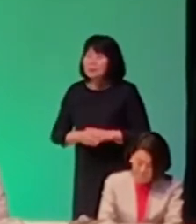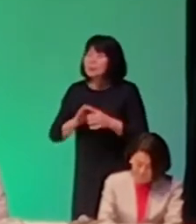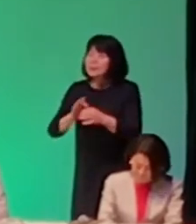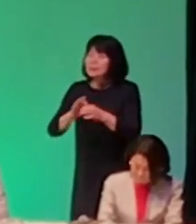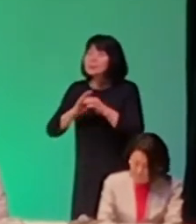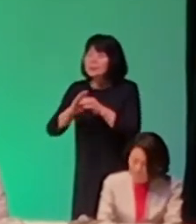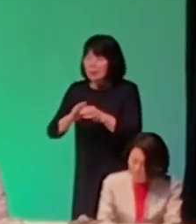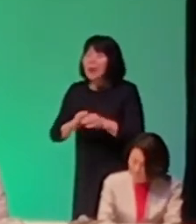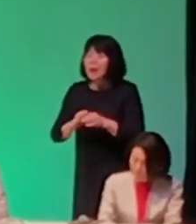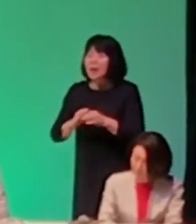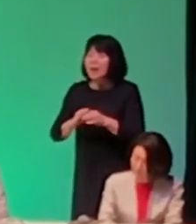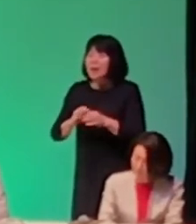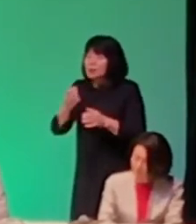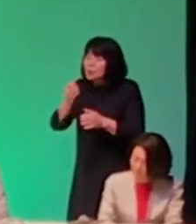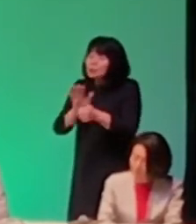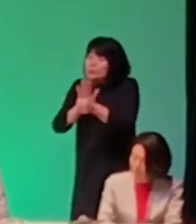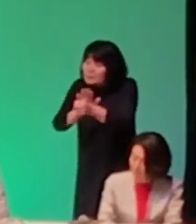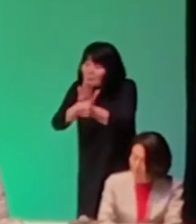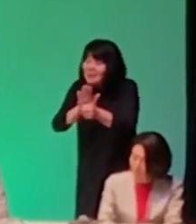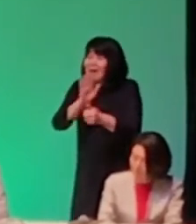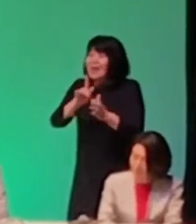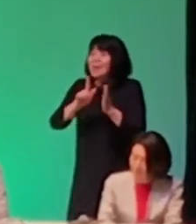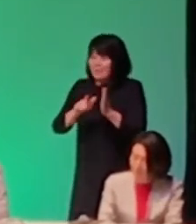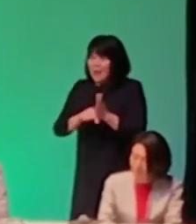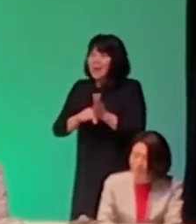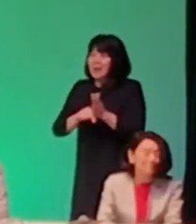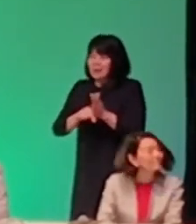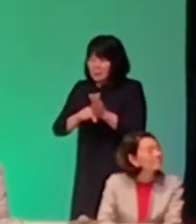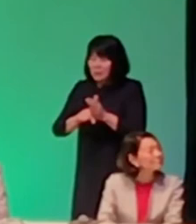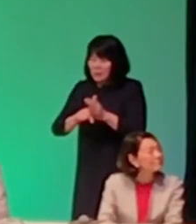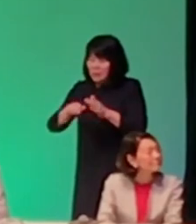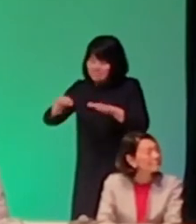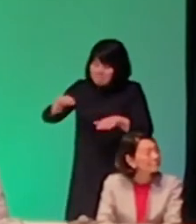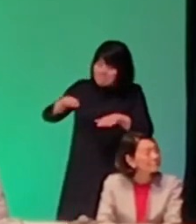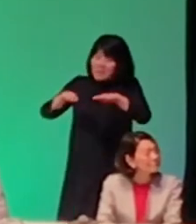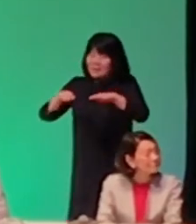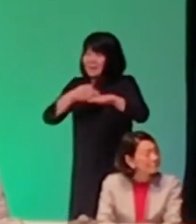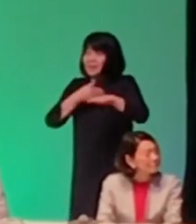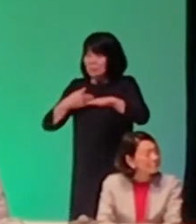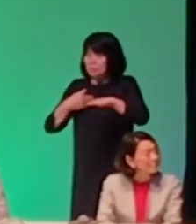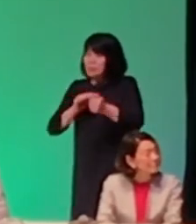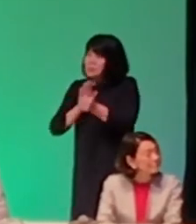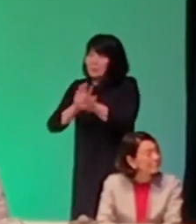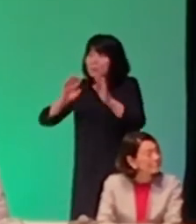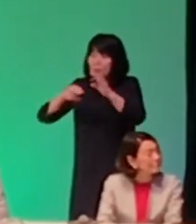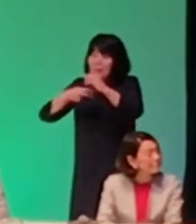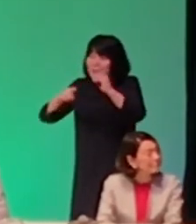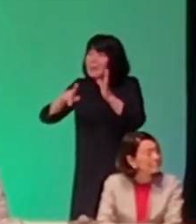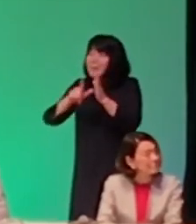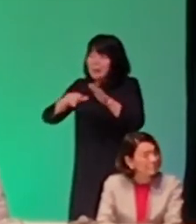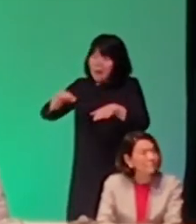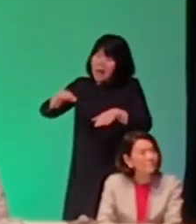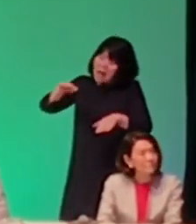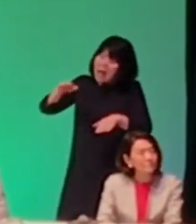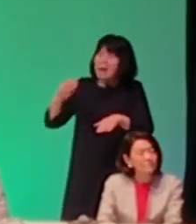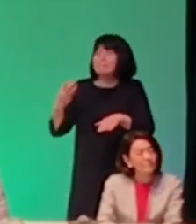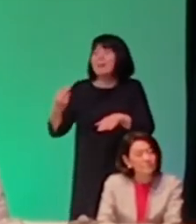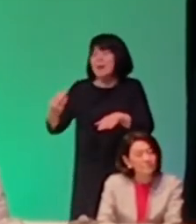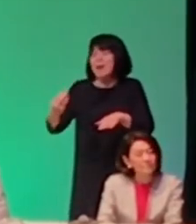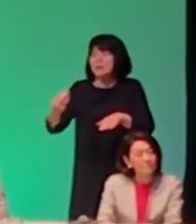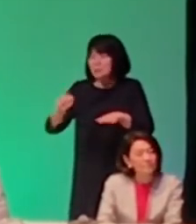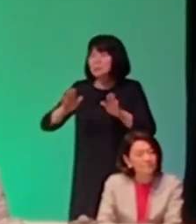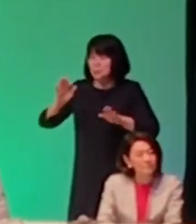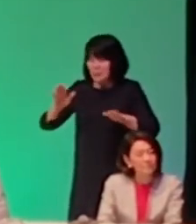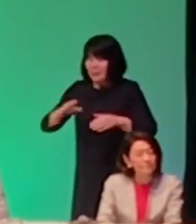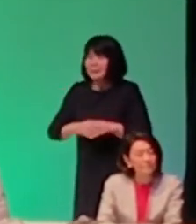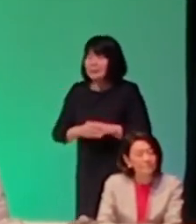については少しのサポートがあればそこまで引き上がる、でもサポートがないとゼロになるっていうことも多々あると